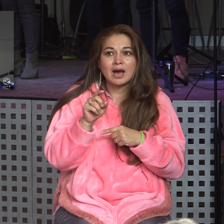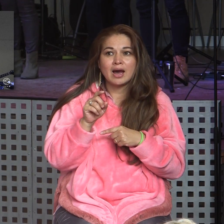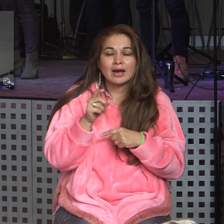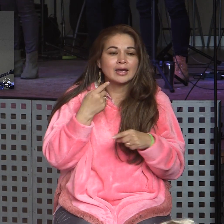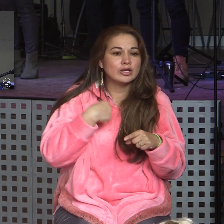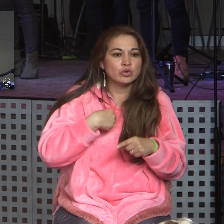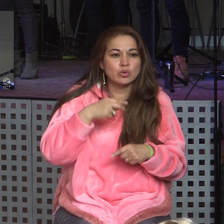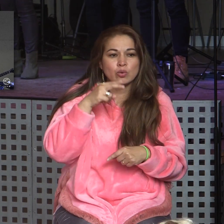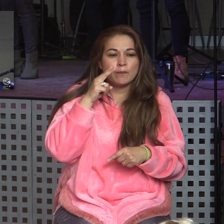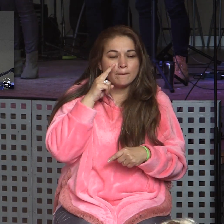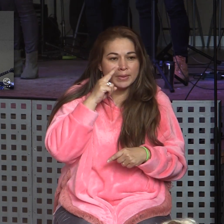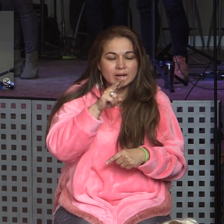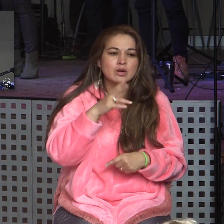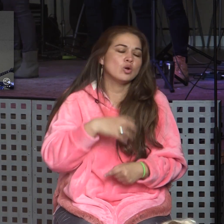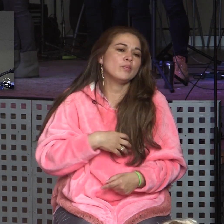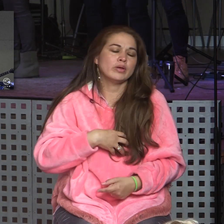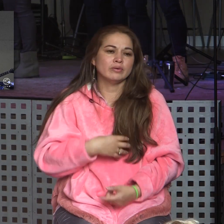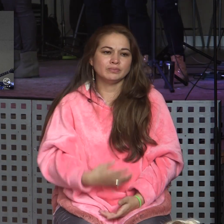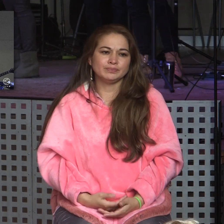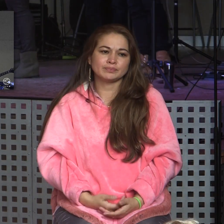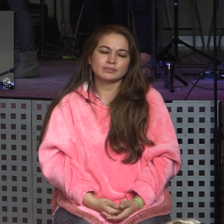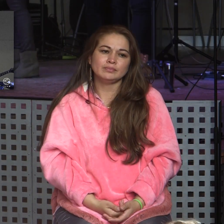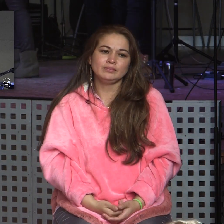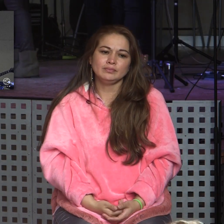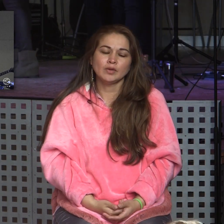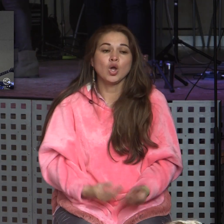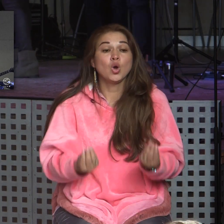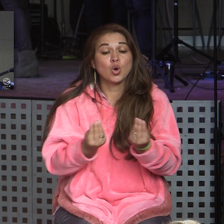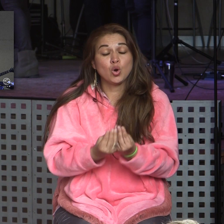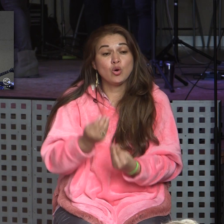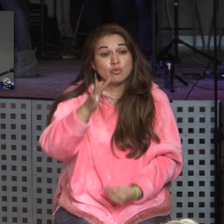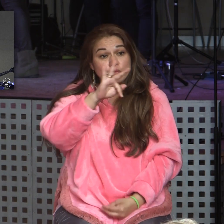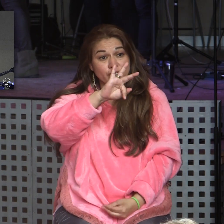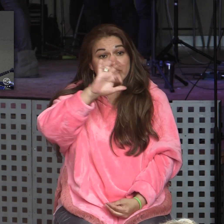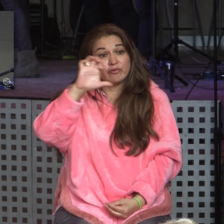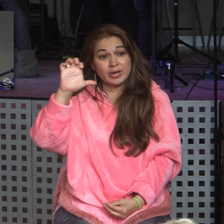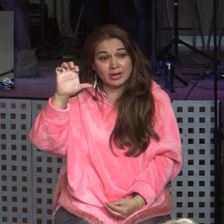la fe vemos lo invisible.